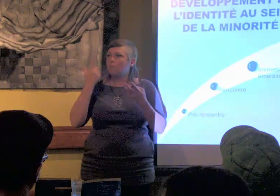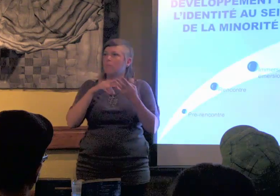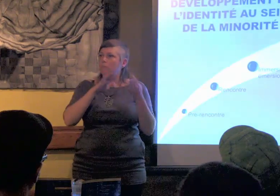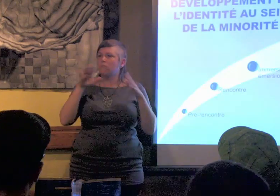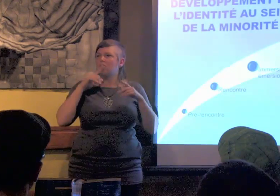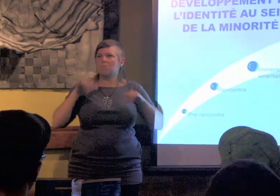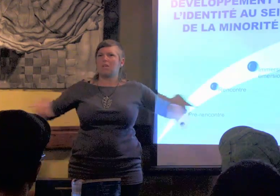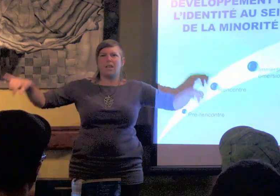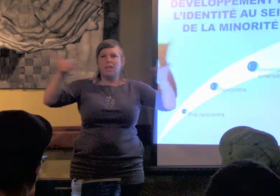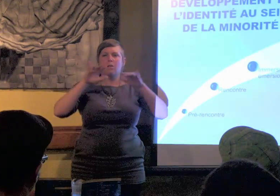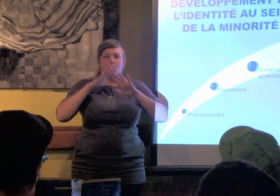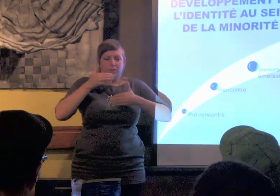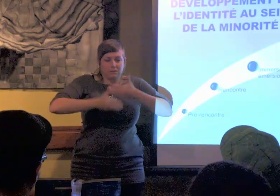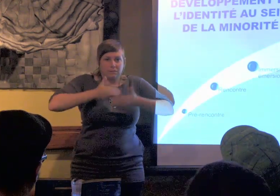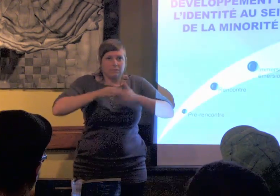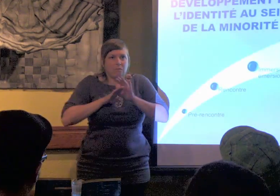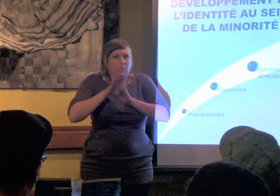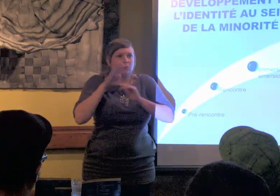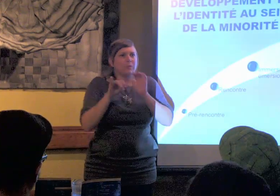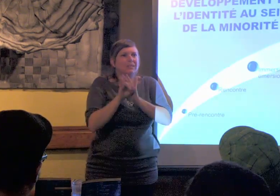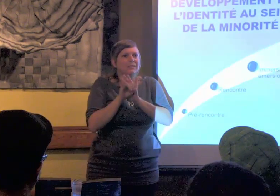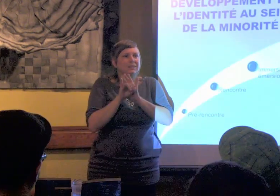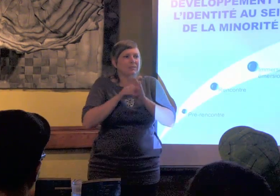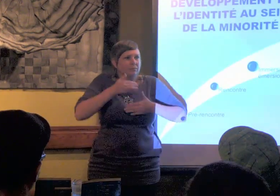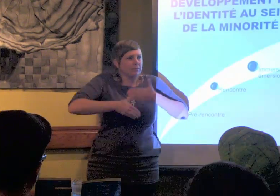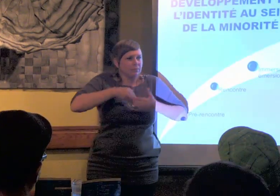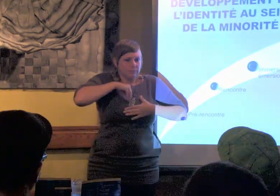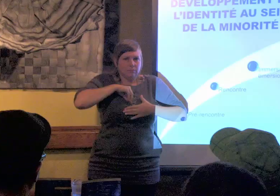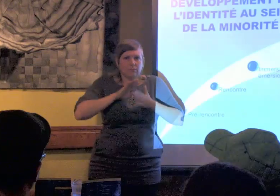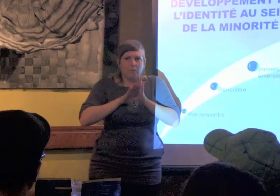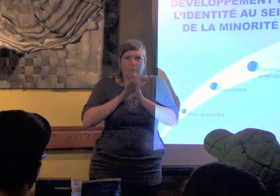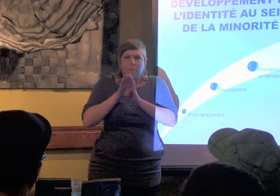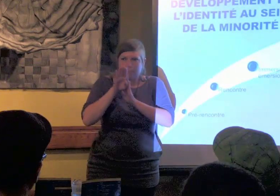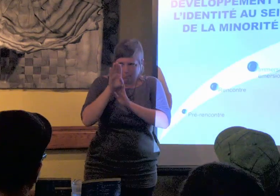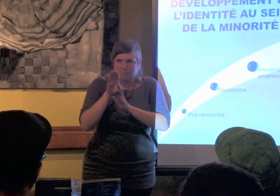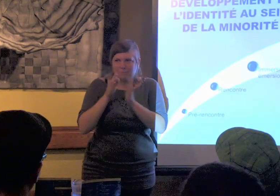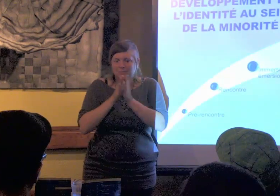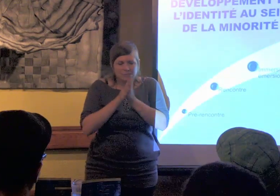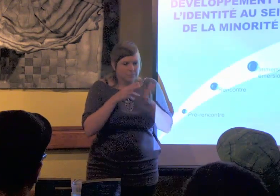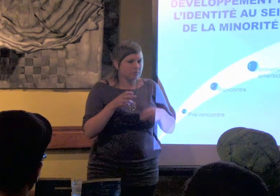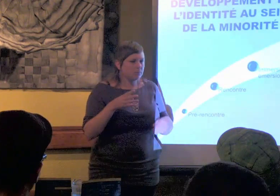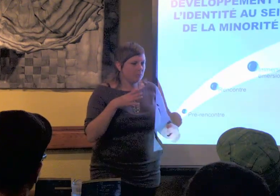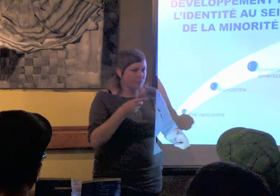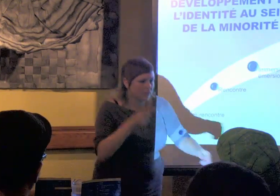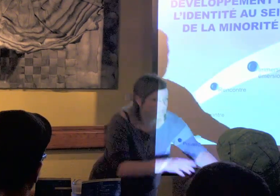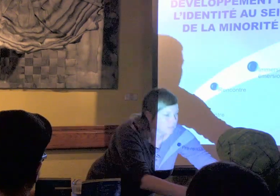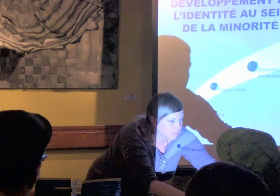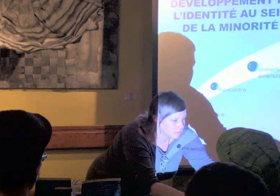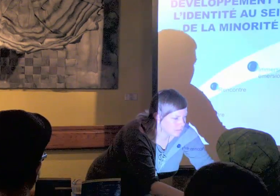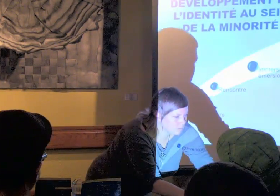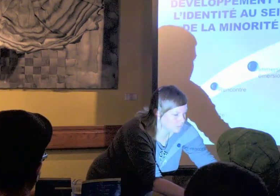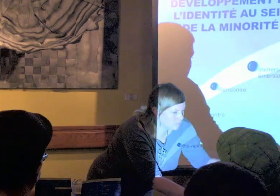que ce soit les Noirs, les Blancs, les femmes, les hommes, donc c'est toujours la même chose. Donc, c'est une identité qui est en développement. Et c'est